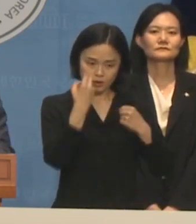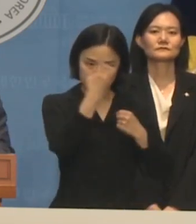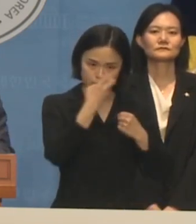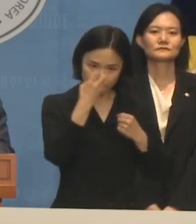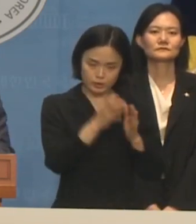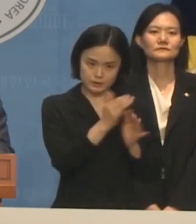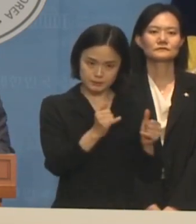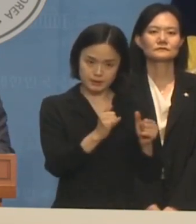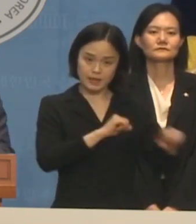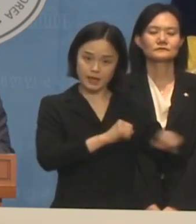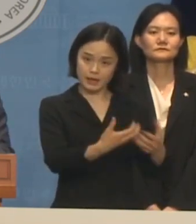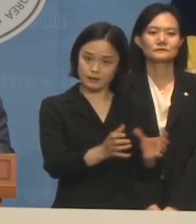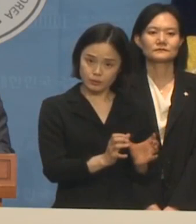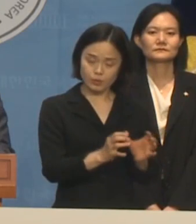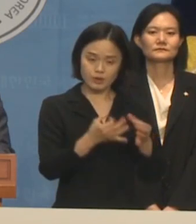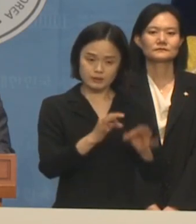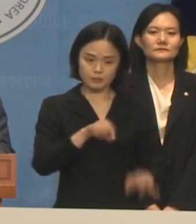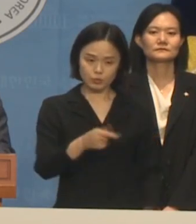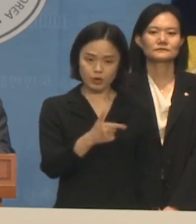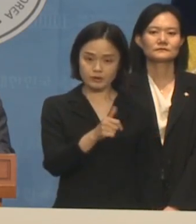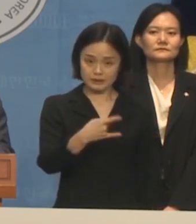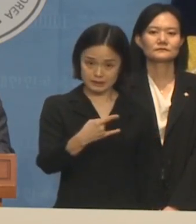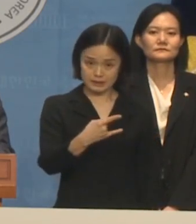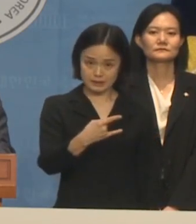건강돌봄시민행동 김원일 운영위원님,